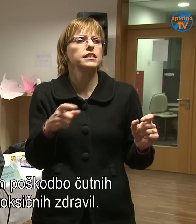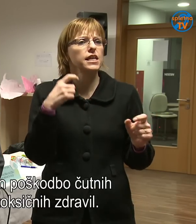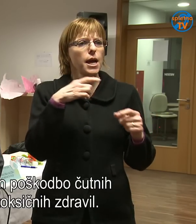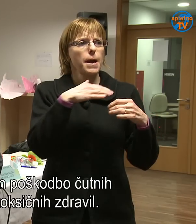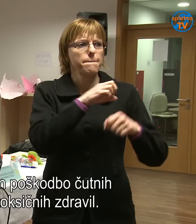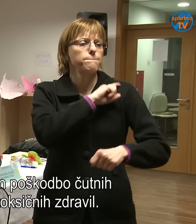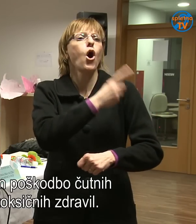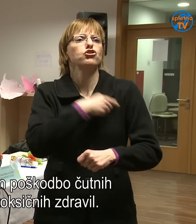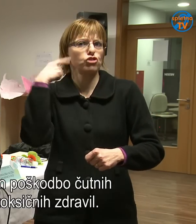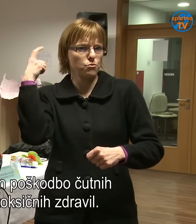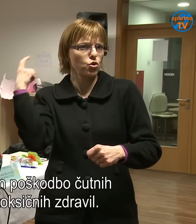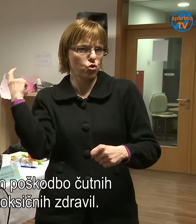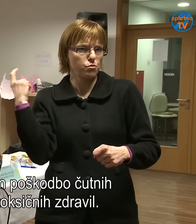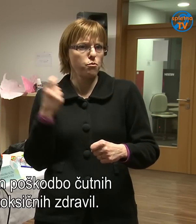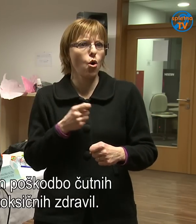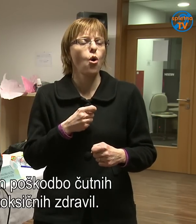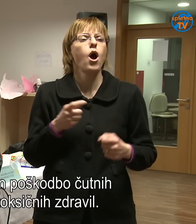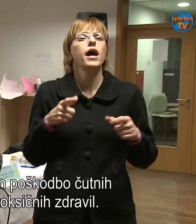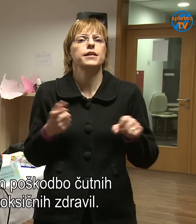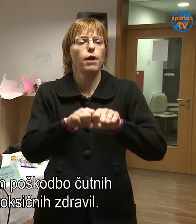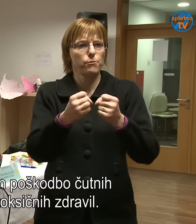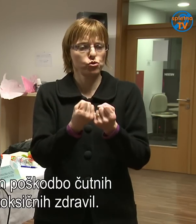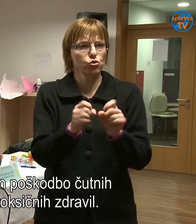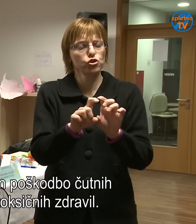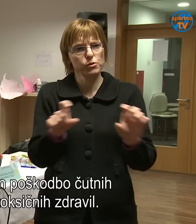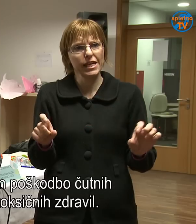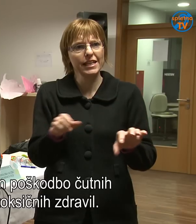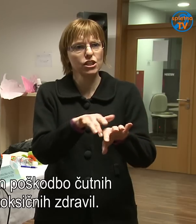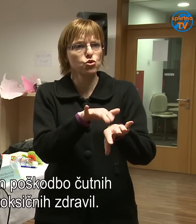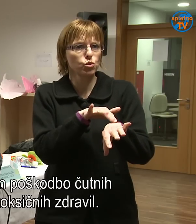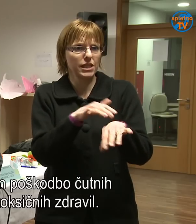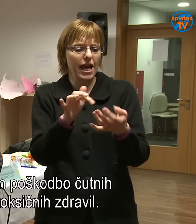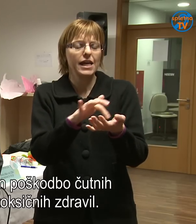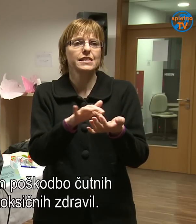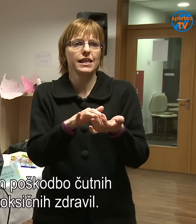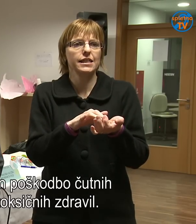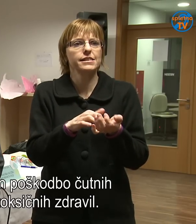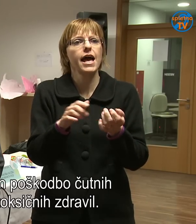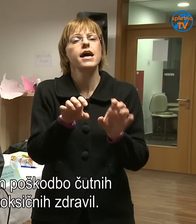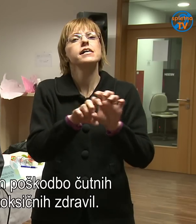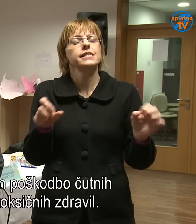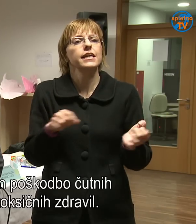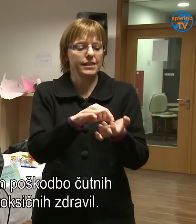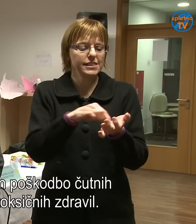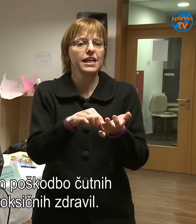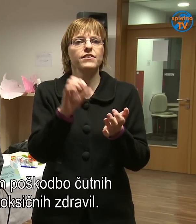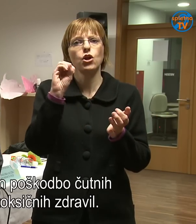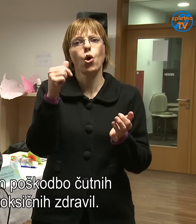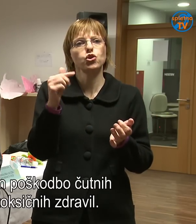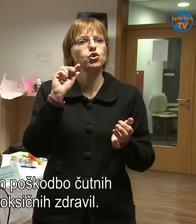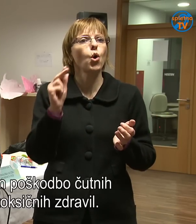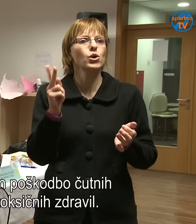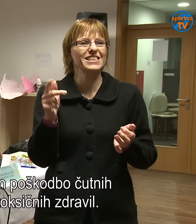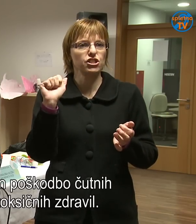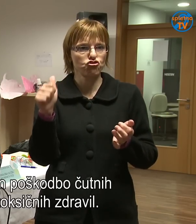močnemu hrupu in pa poškodbo zaradi čutnih celic zaradi ototoksičnih zdravil.